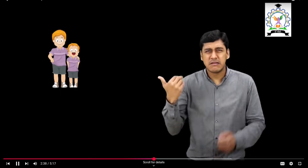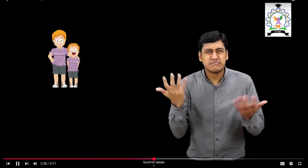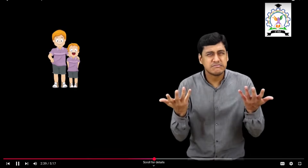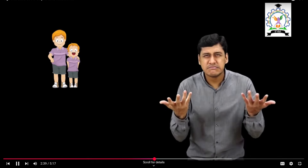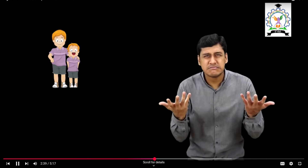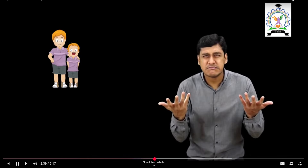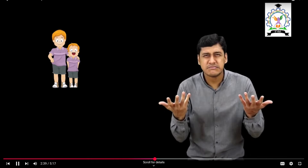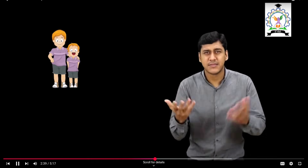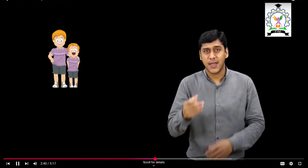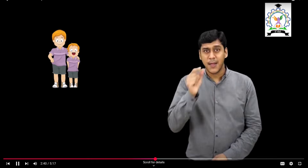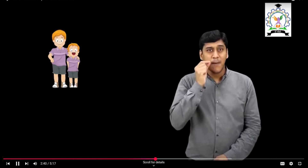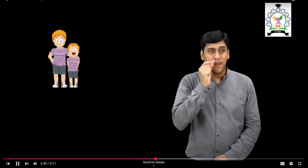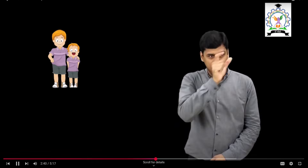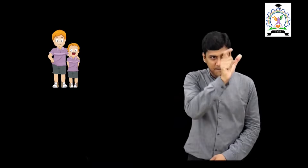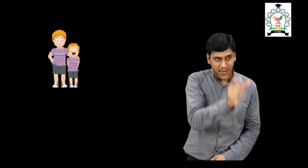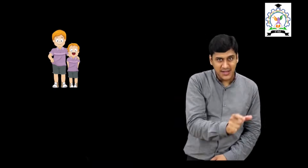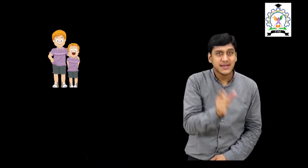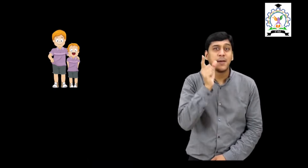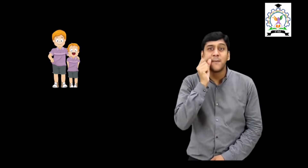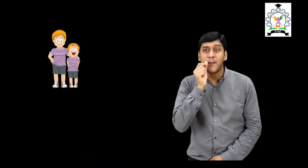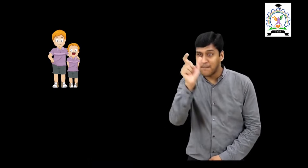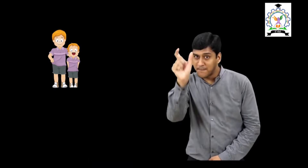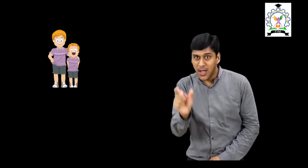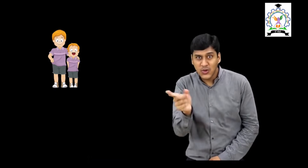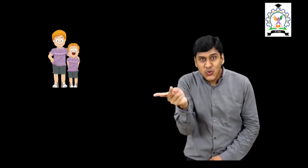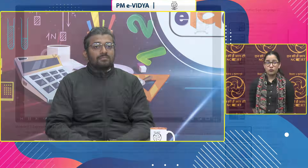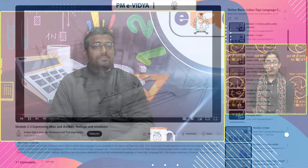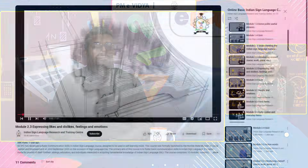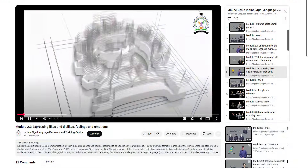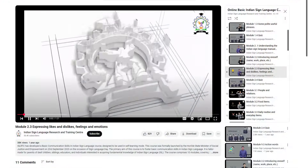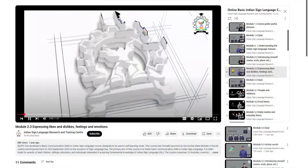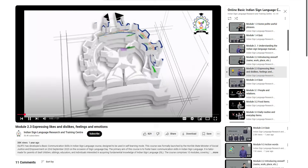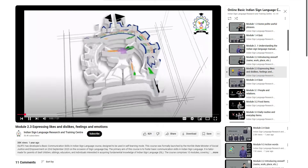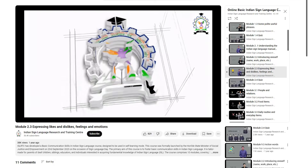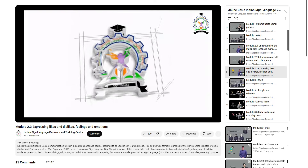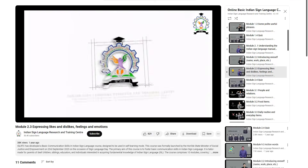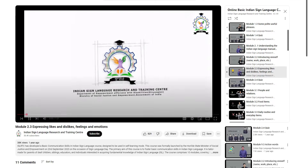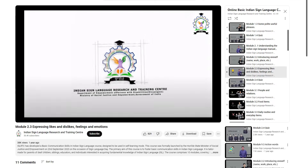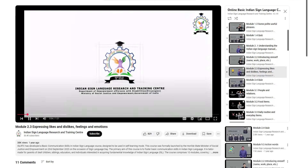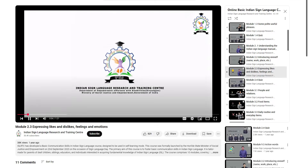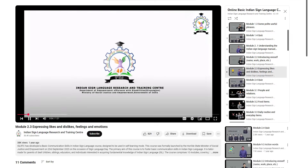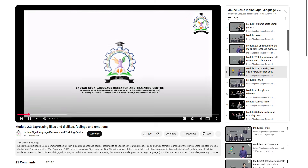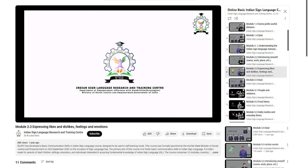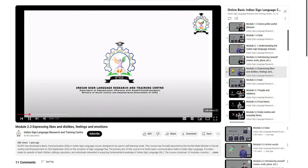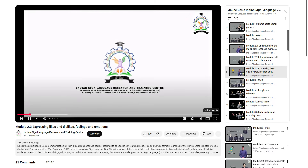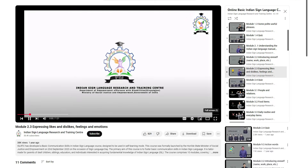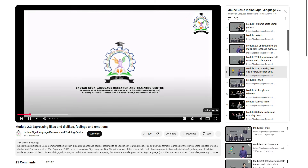भाई। दो लड़के खड़े हैं, दोनों भाई हैं, तो संकेत इस प्रकार है।